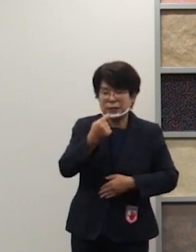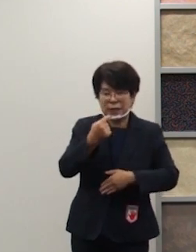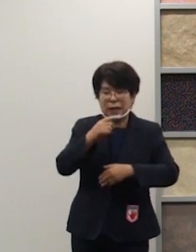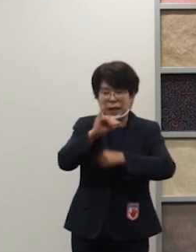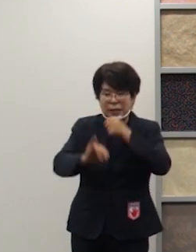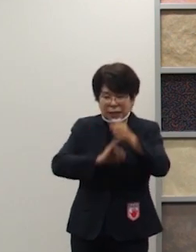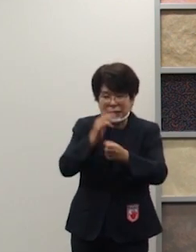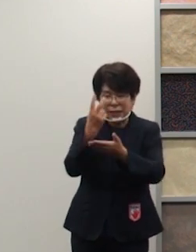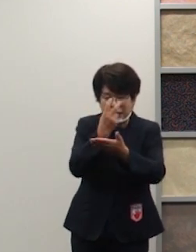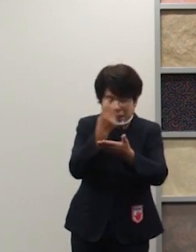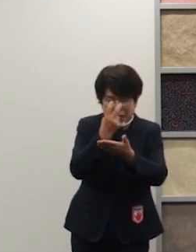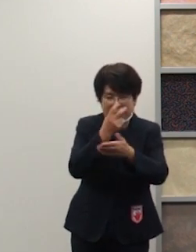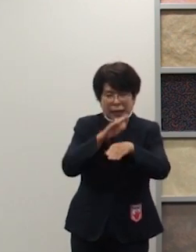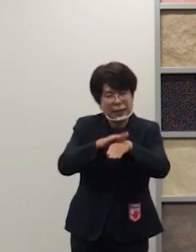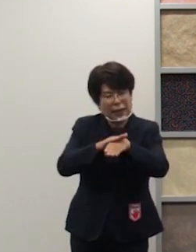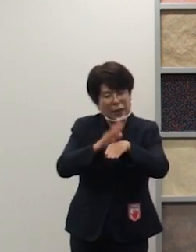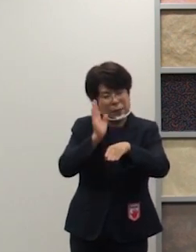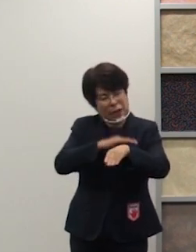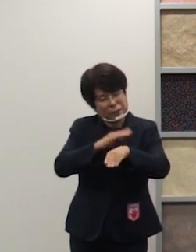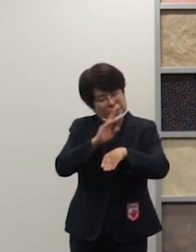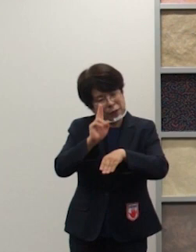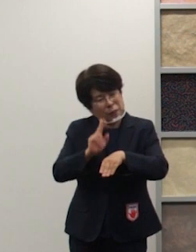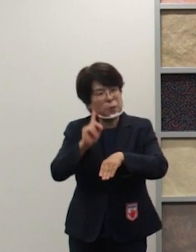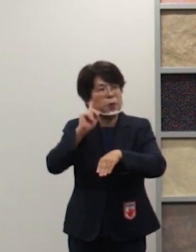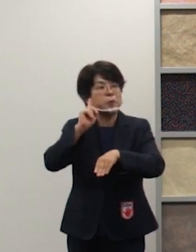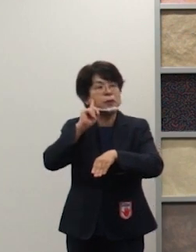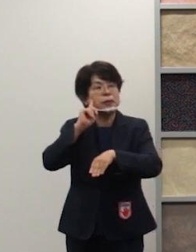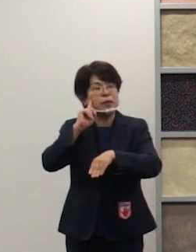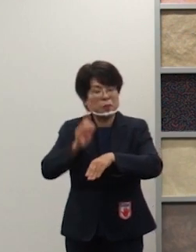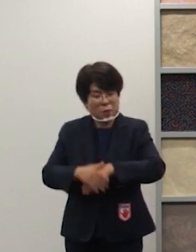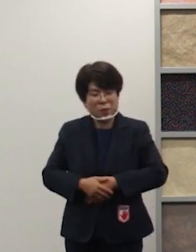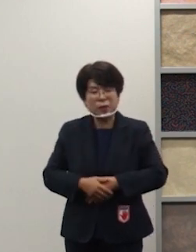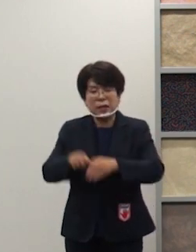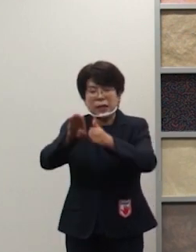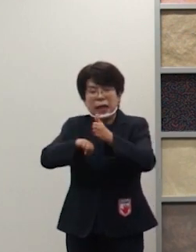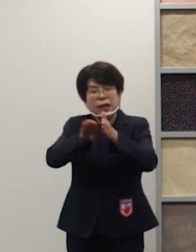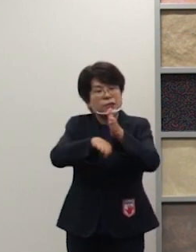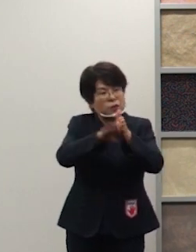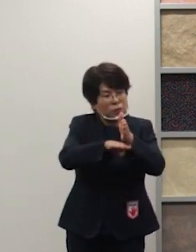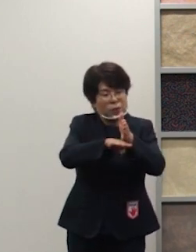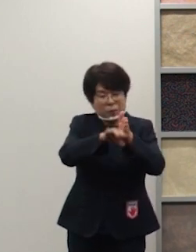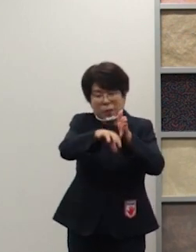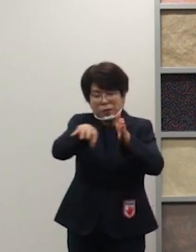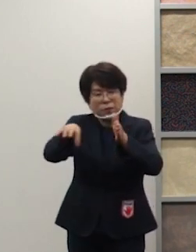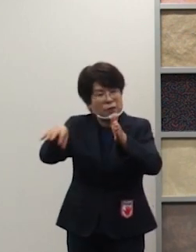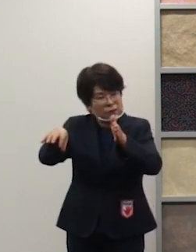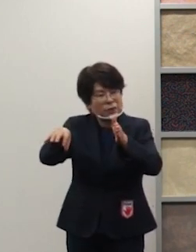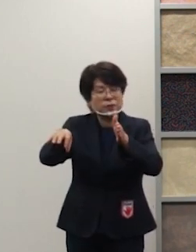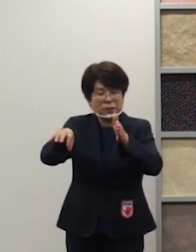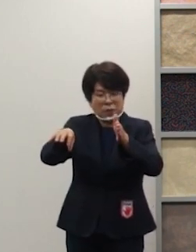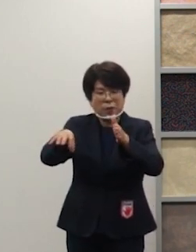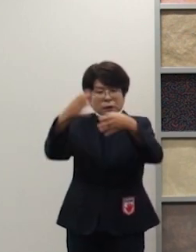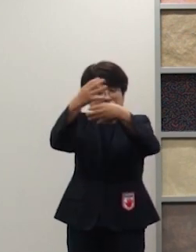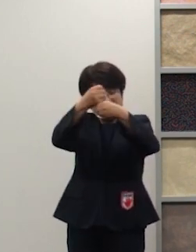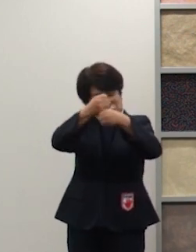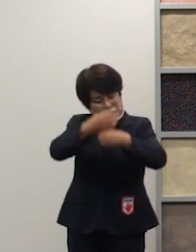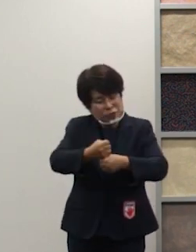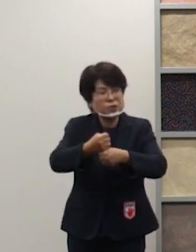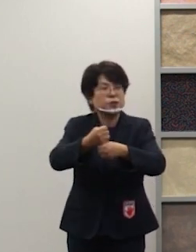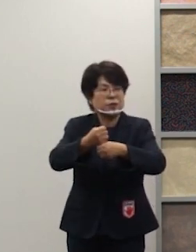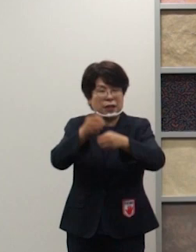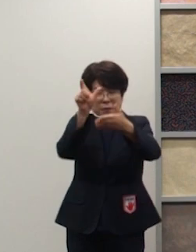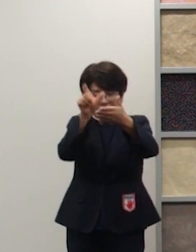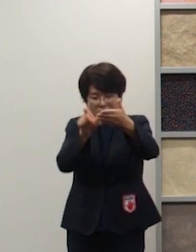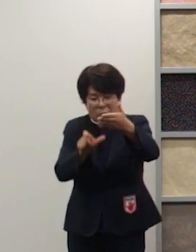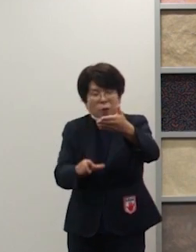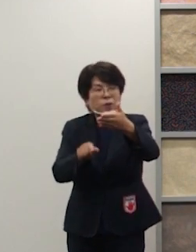現状その開業日の日付順にずっと並んでてですね、カラオケボックス使おうかなと思った時にです